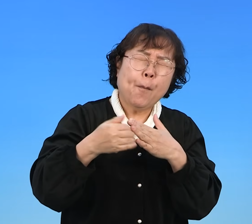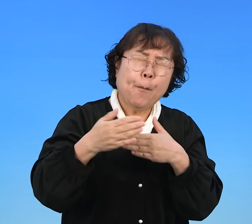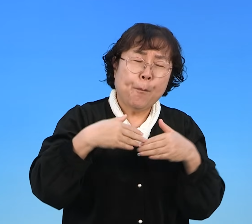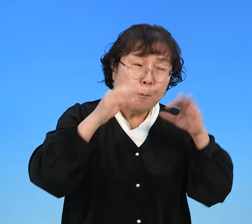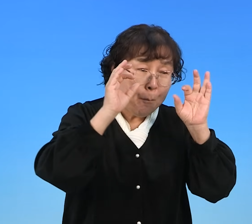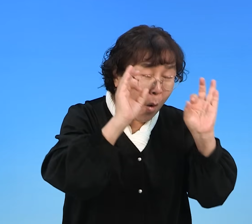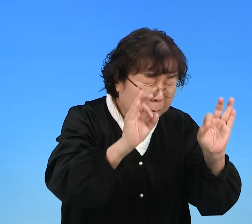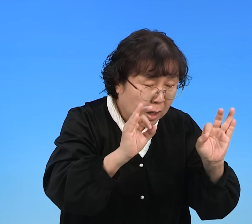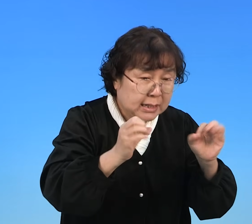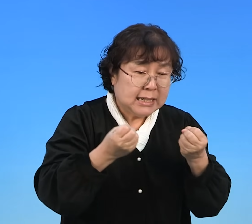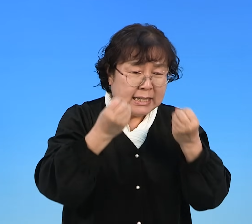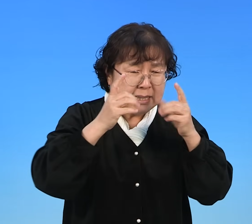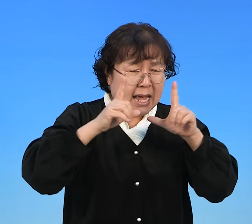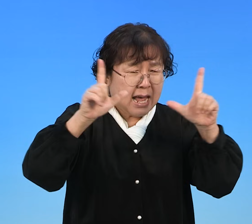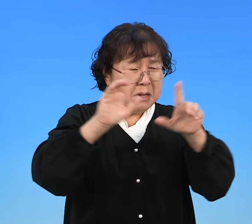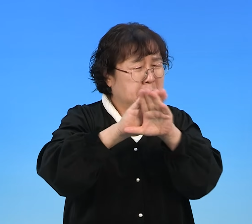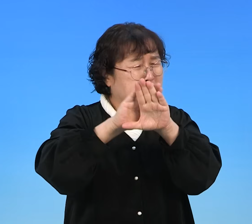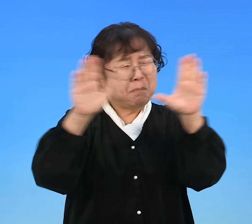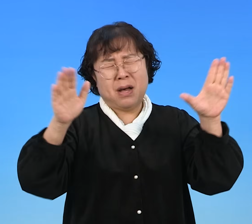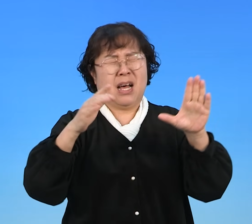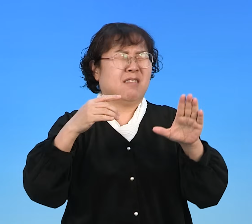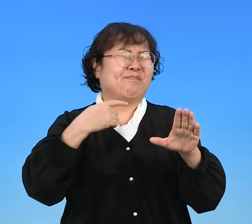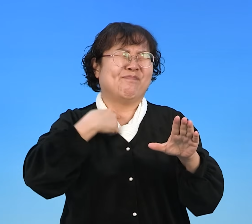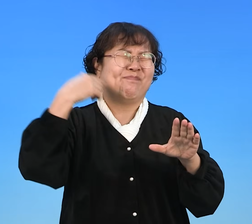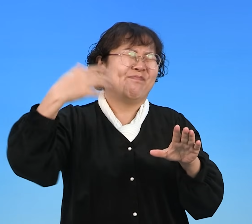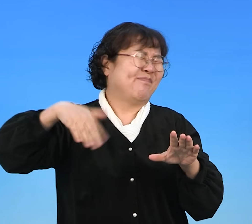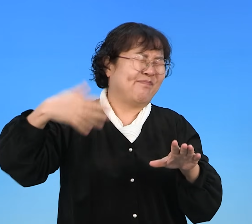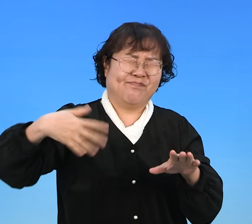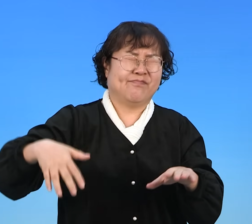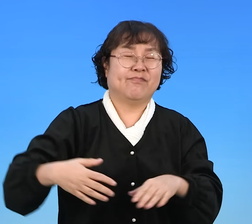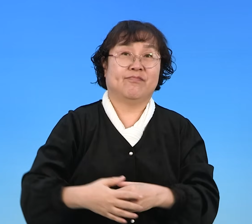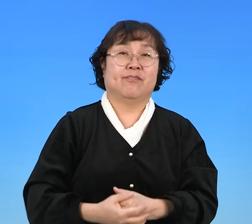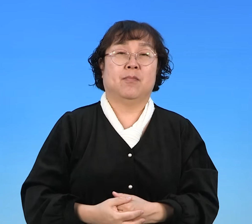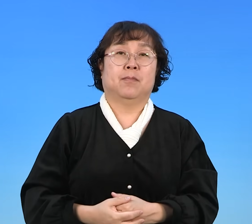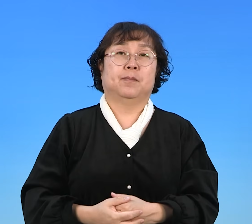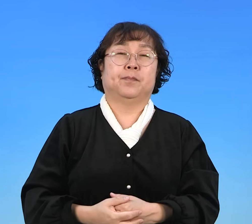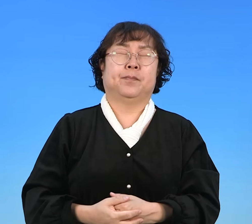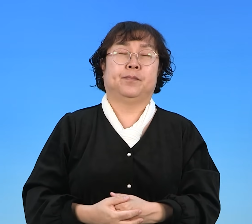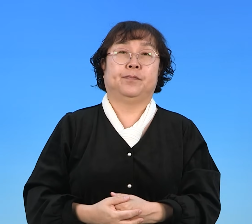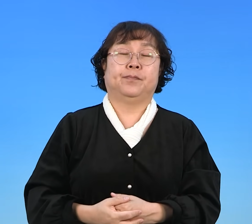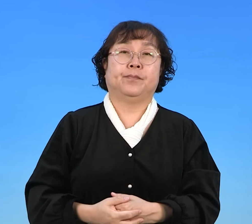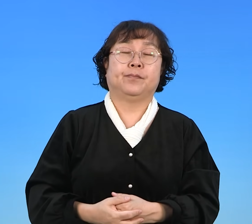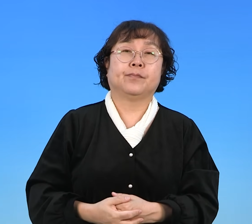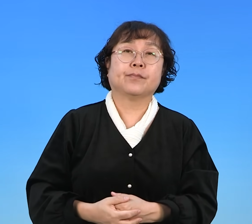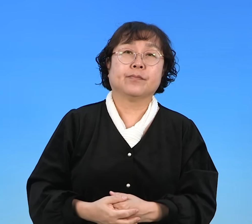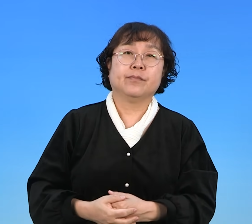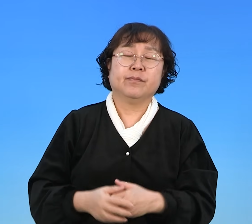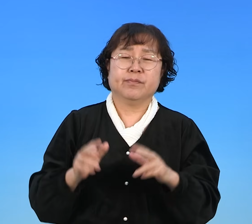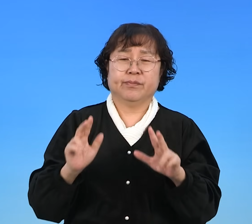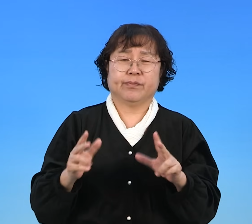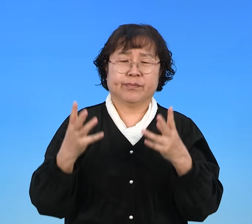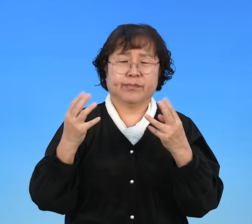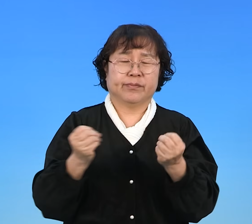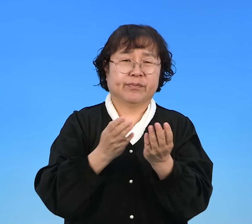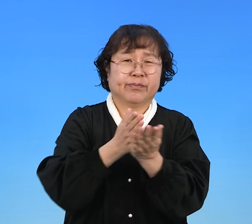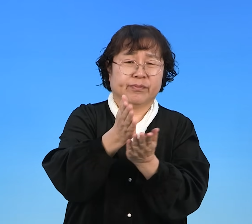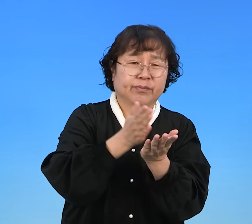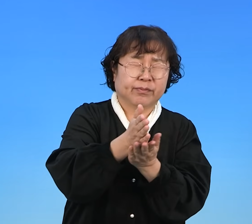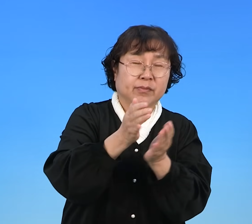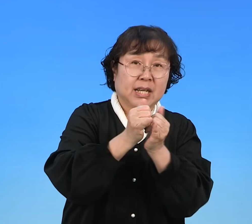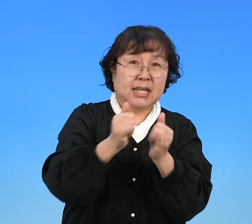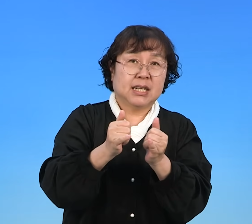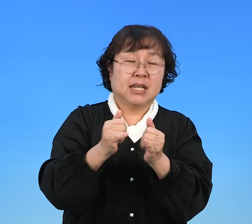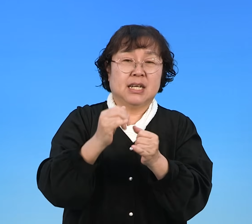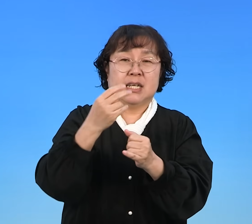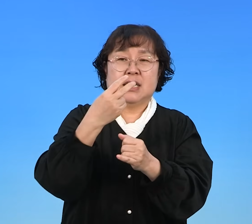않던데요. 새해가 뭐가 밝아지느냐고요. 더군다나 지금 많은 전문가들이